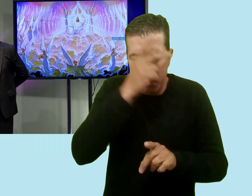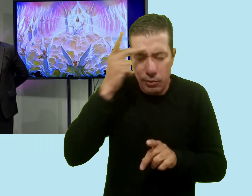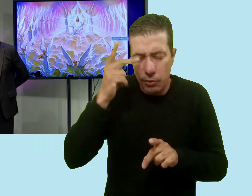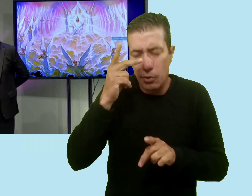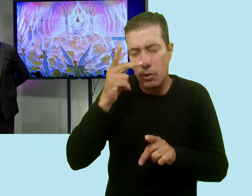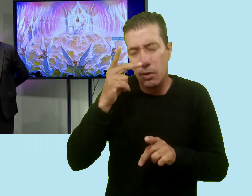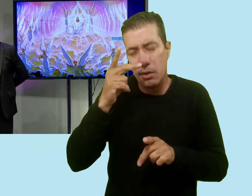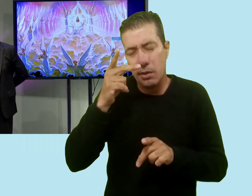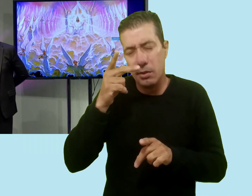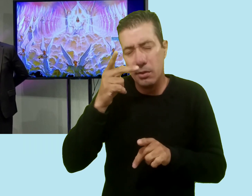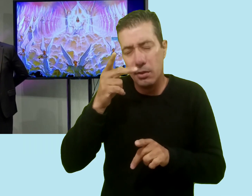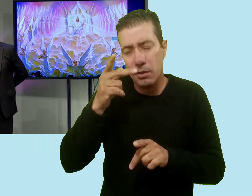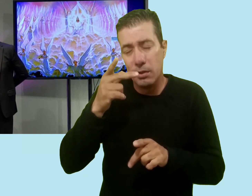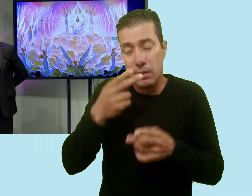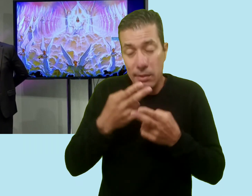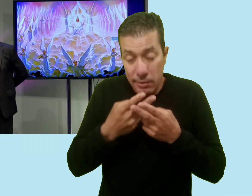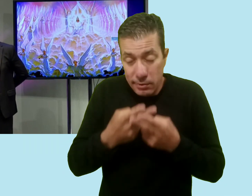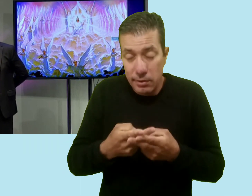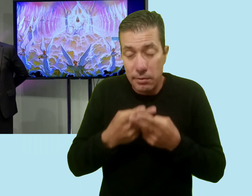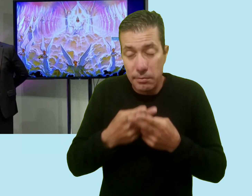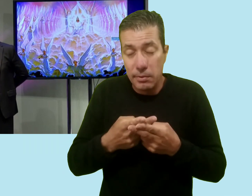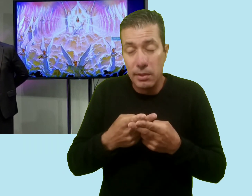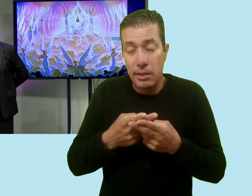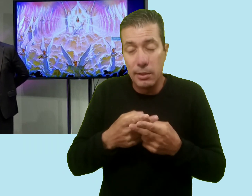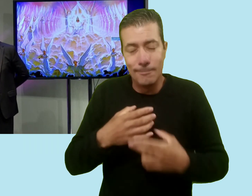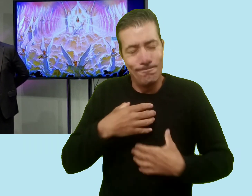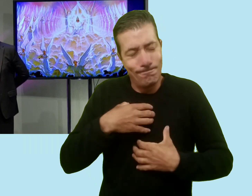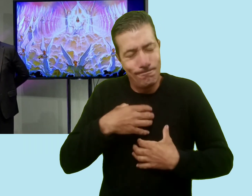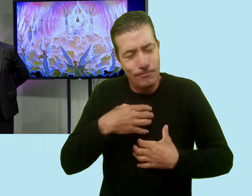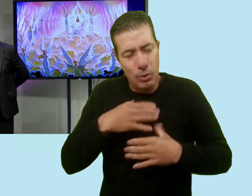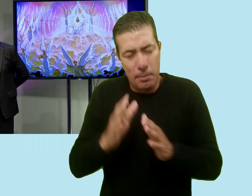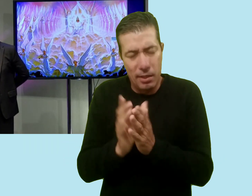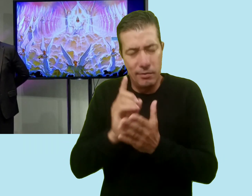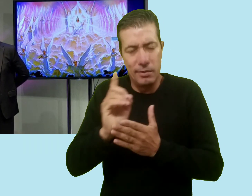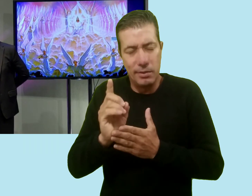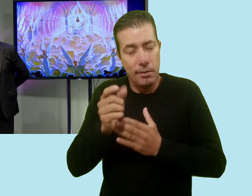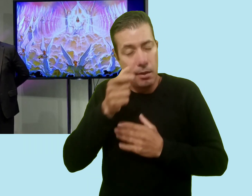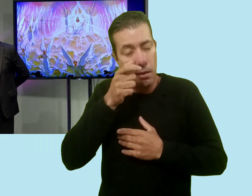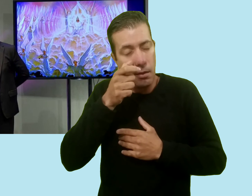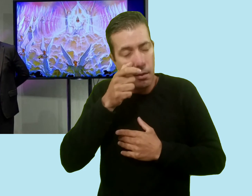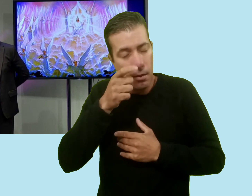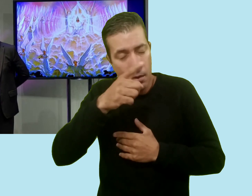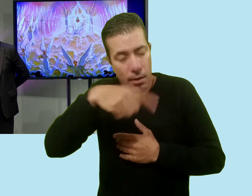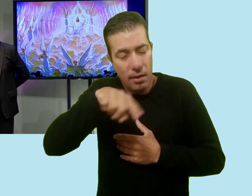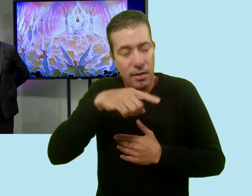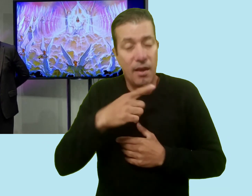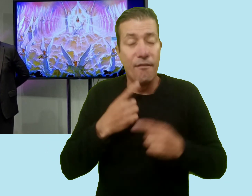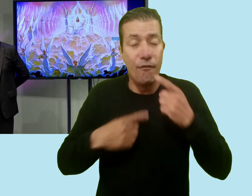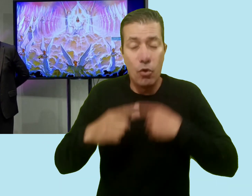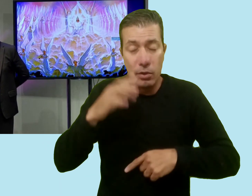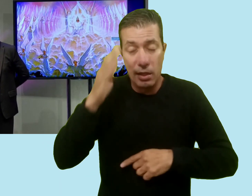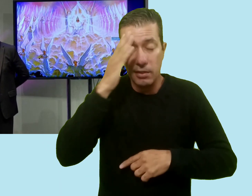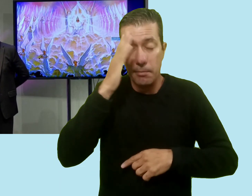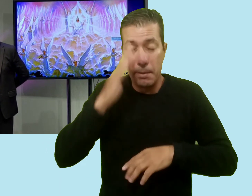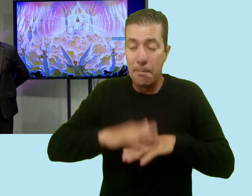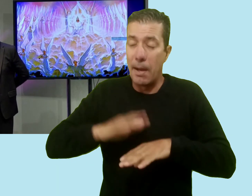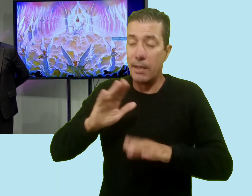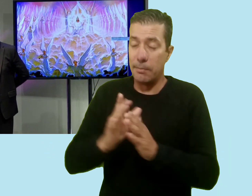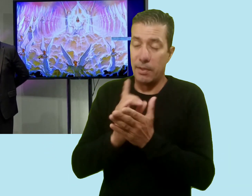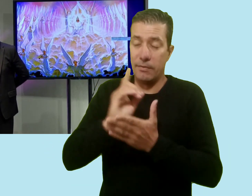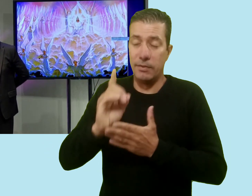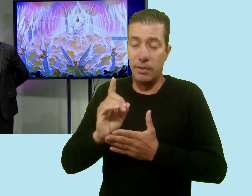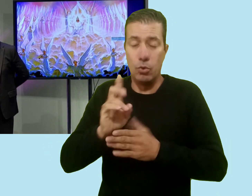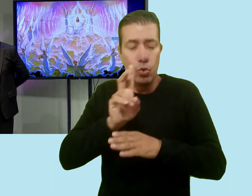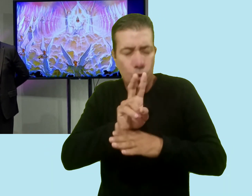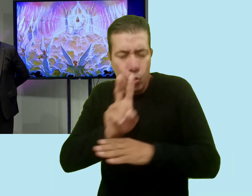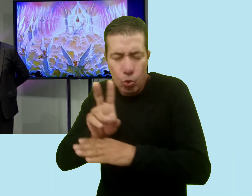cada pessoa que pacientemente ouviu a Tua palavra, que o Senhor desperte nelas a vontade de